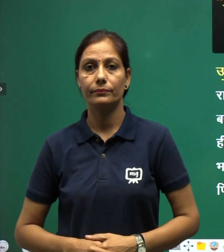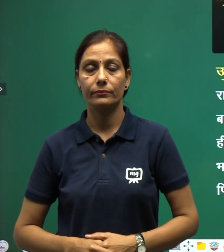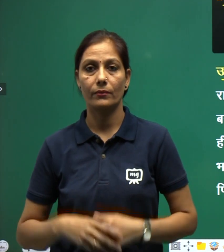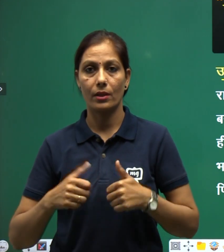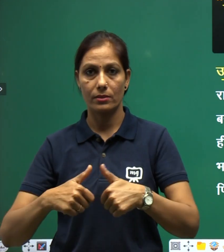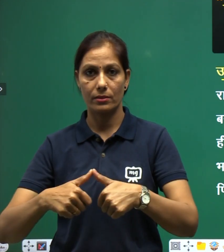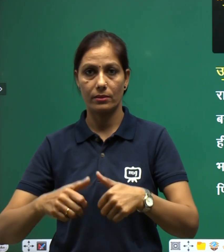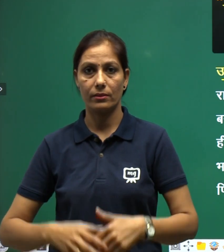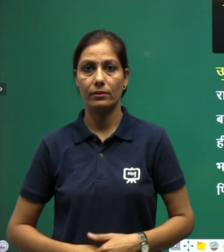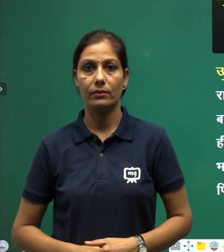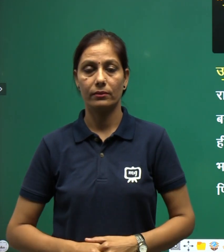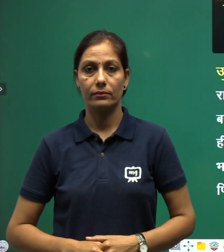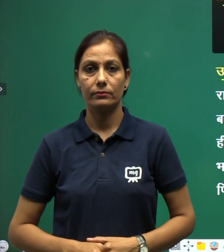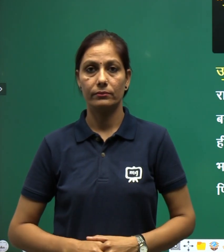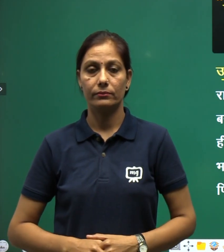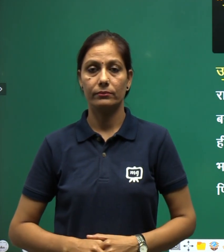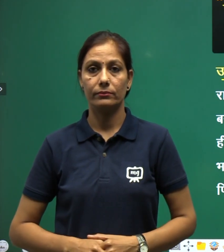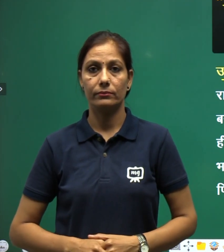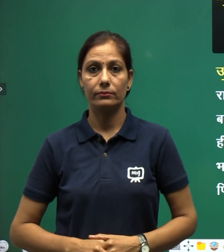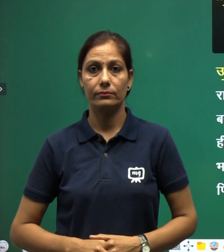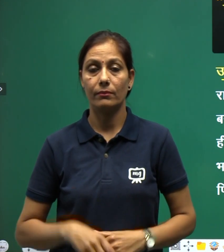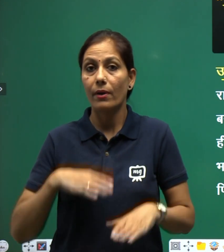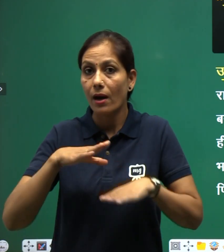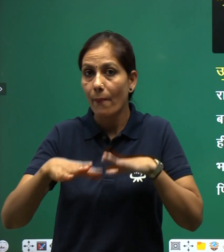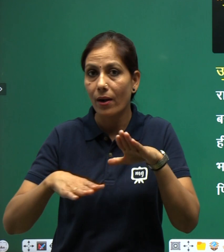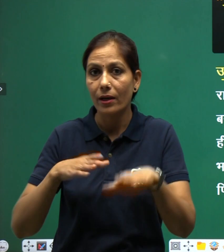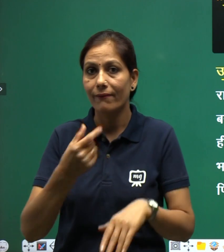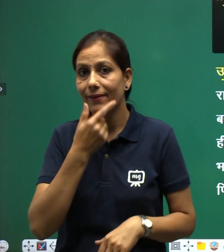उत्तर है, चार्ली से प्रेरित होकर